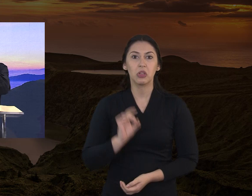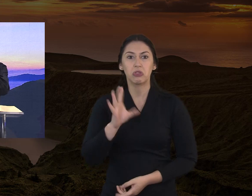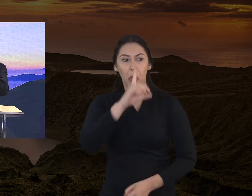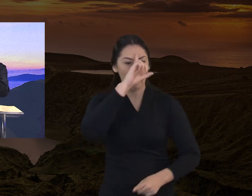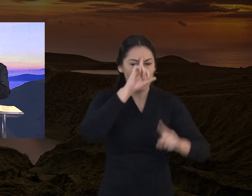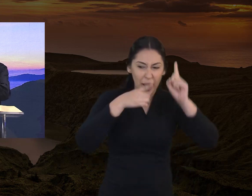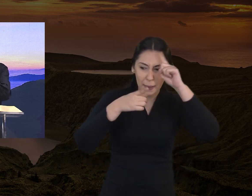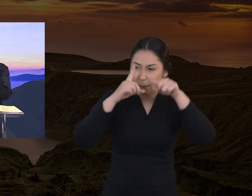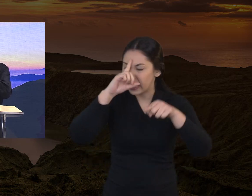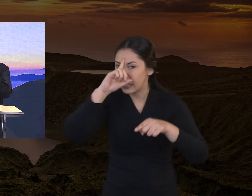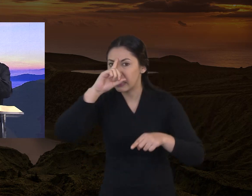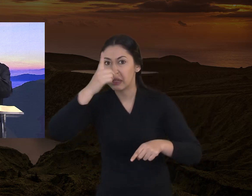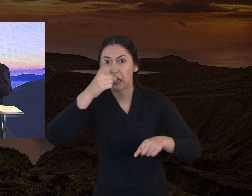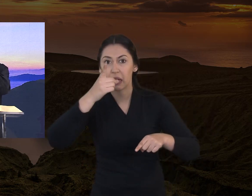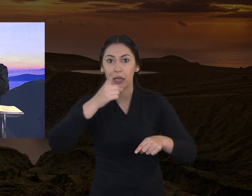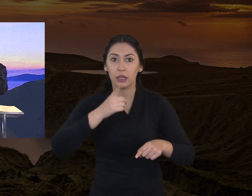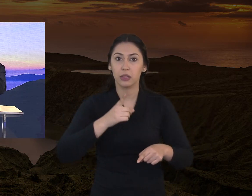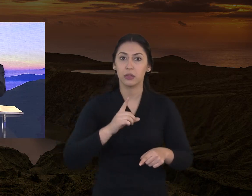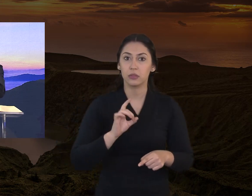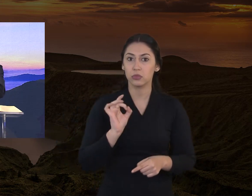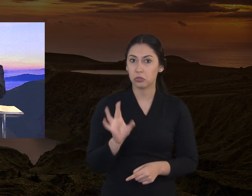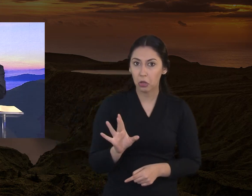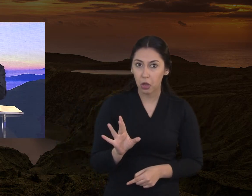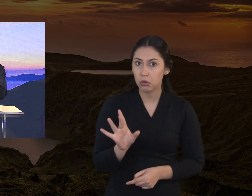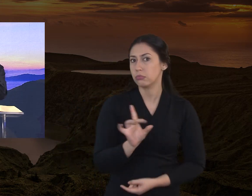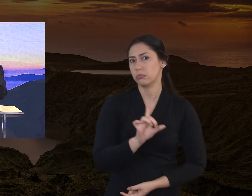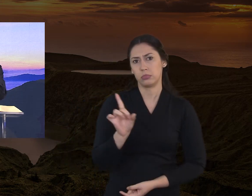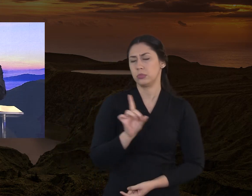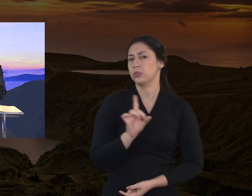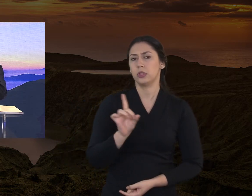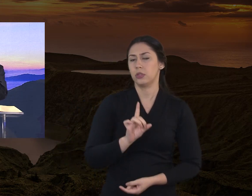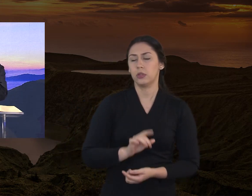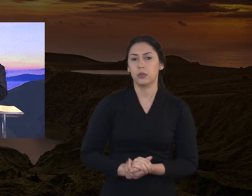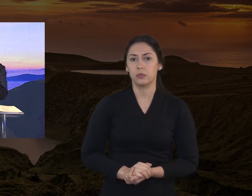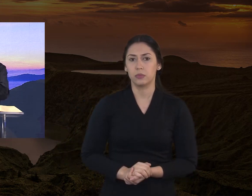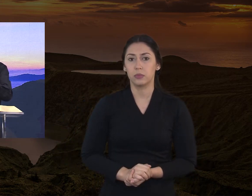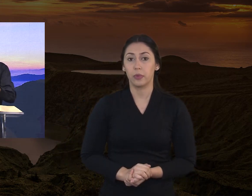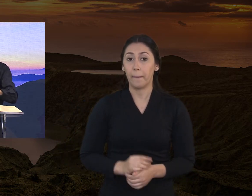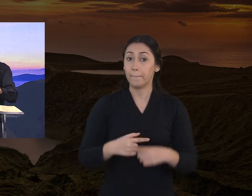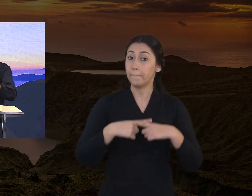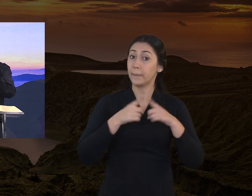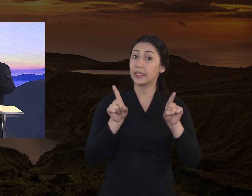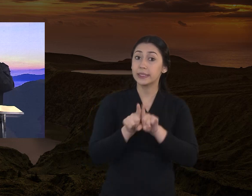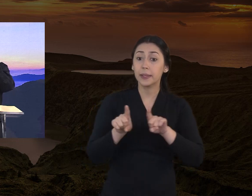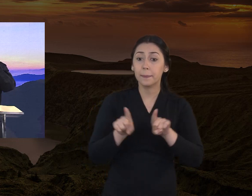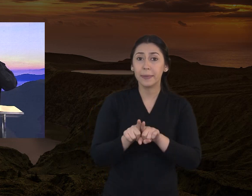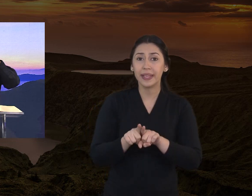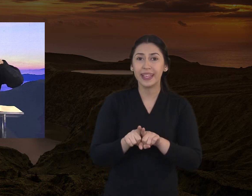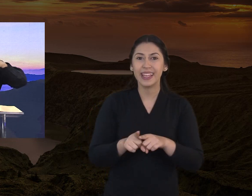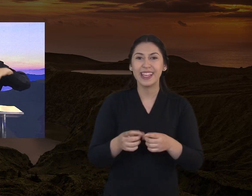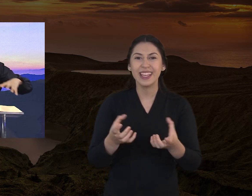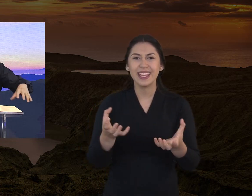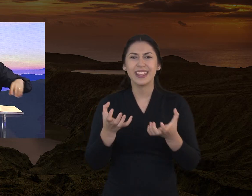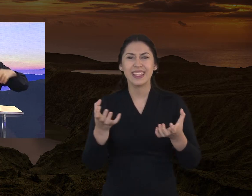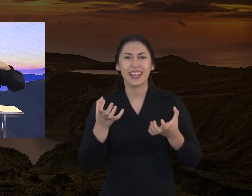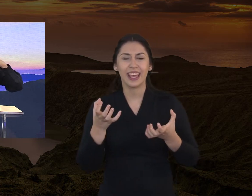o cabeça, ele ser o fator unificador de todas as coisas criadas, mas ele quer preencher, ele quer